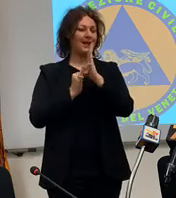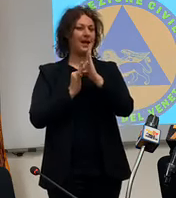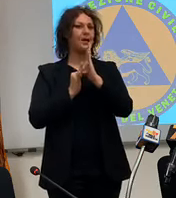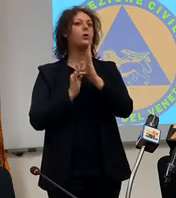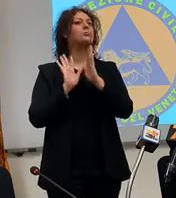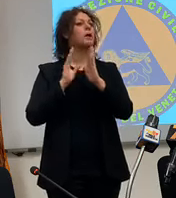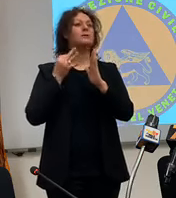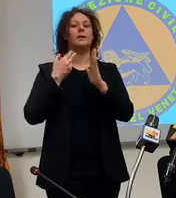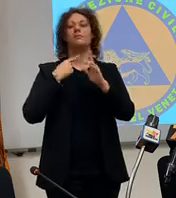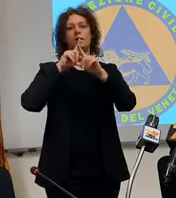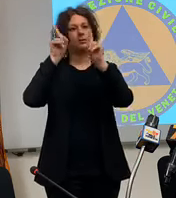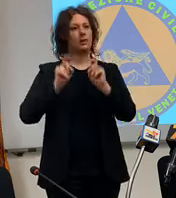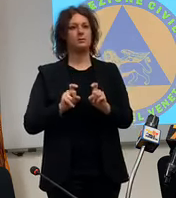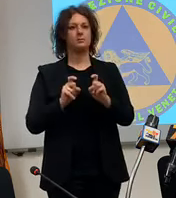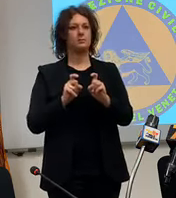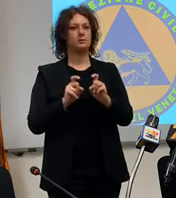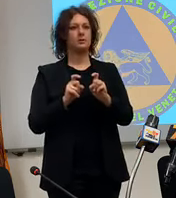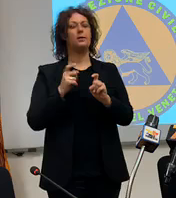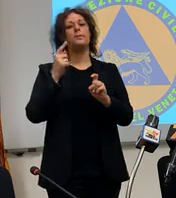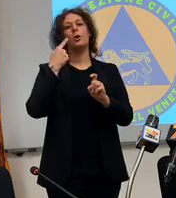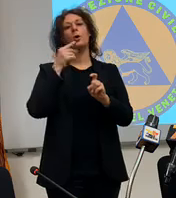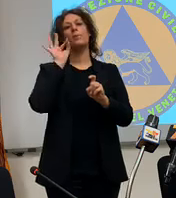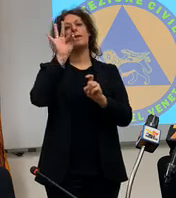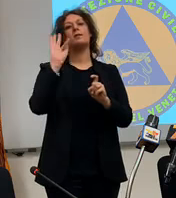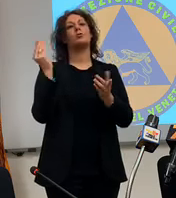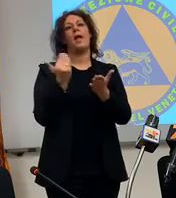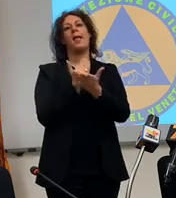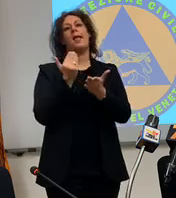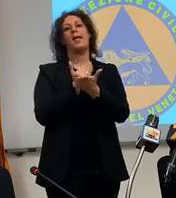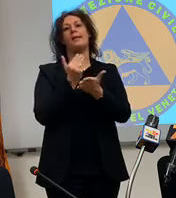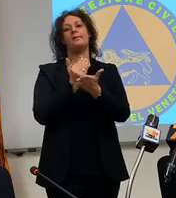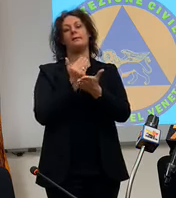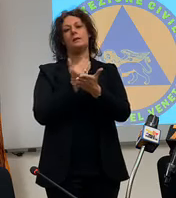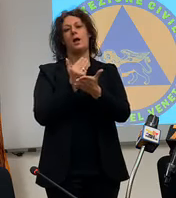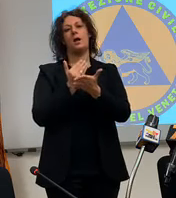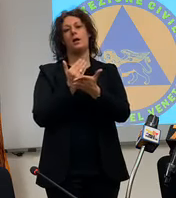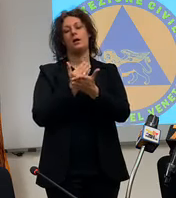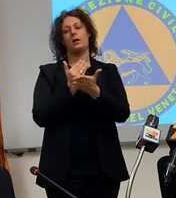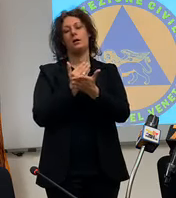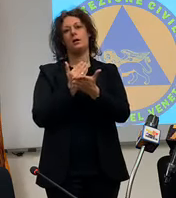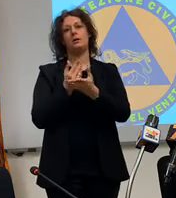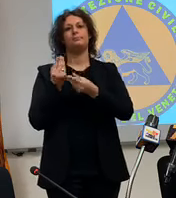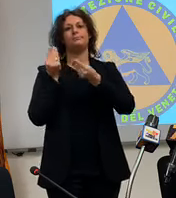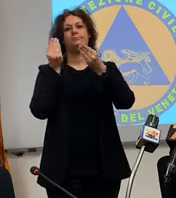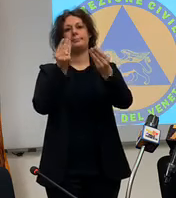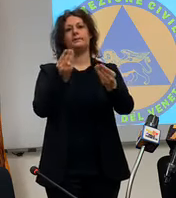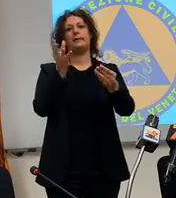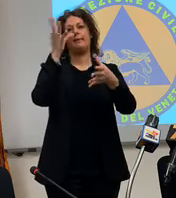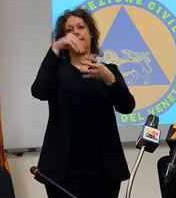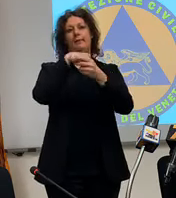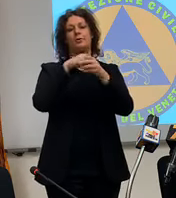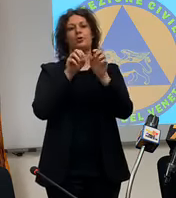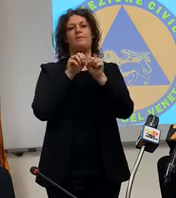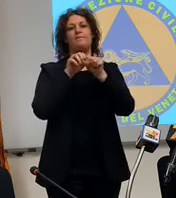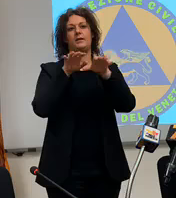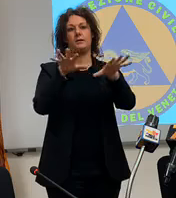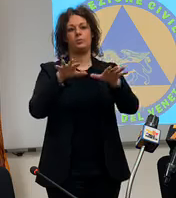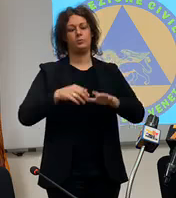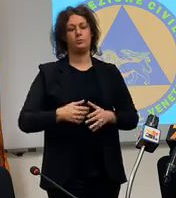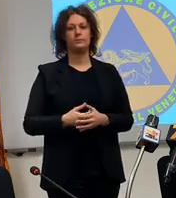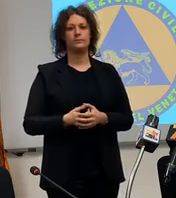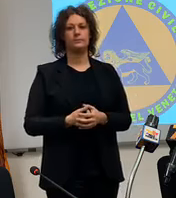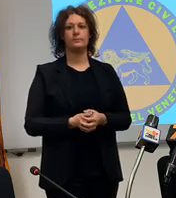il test in modo tale da evitare il più possibile di portare in queste strutture il il virus che poi si diffonde più